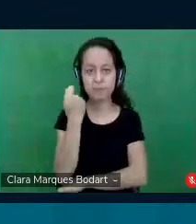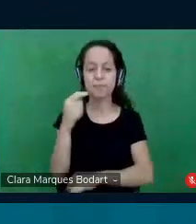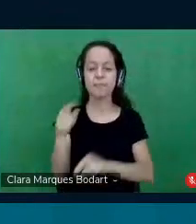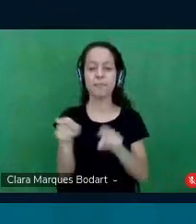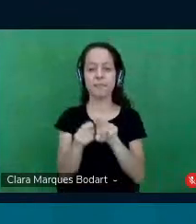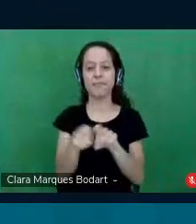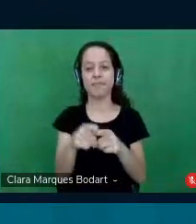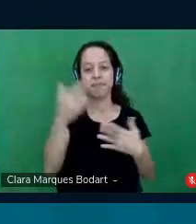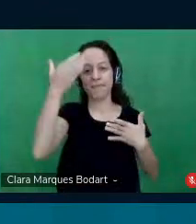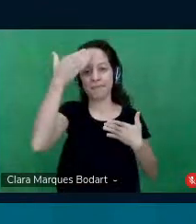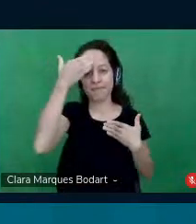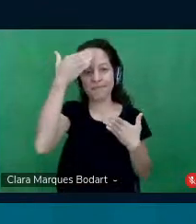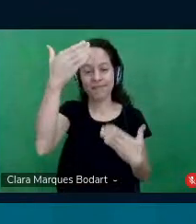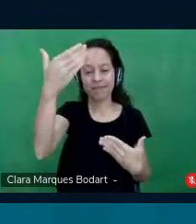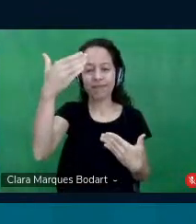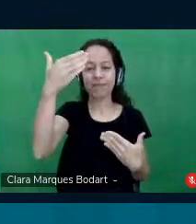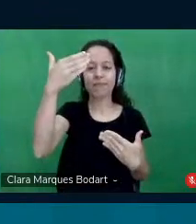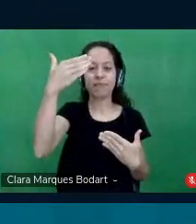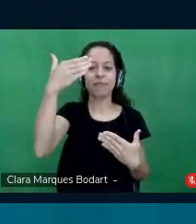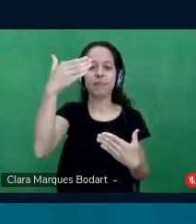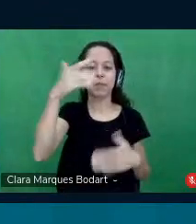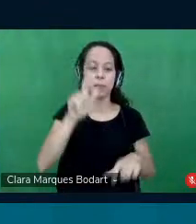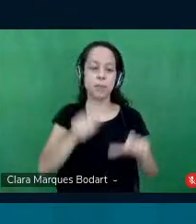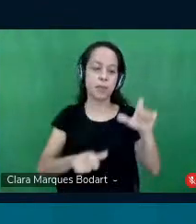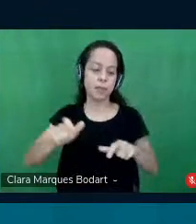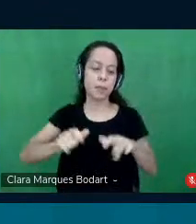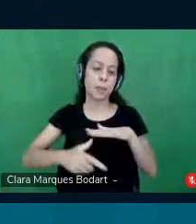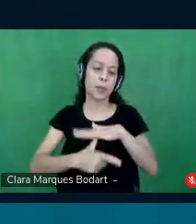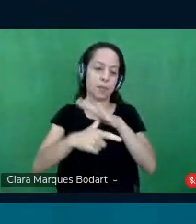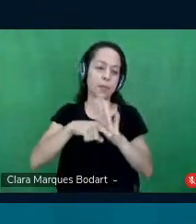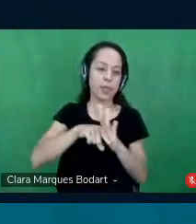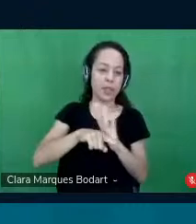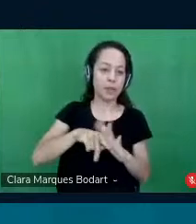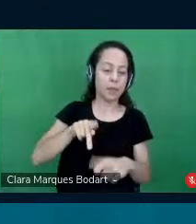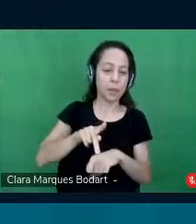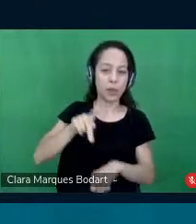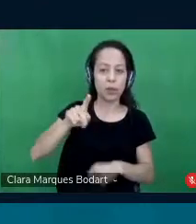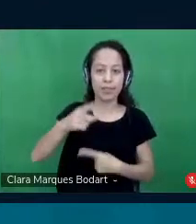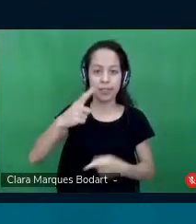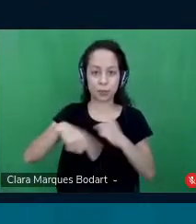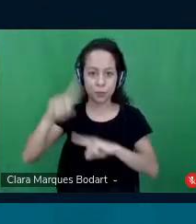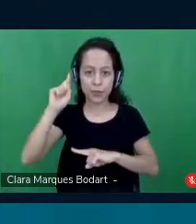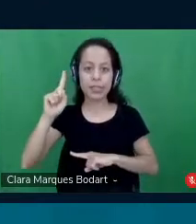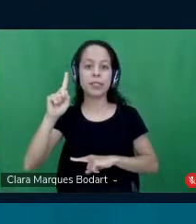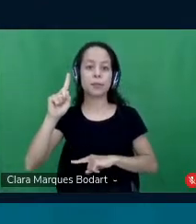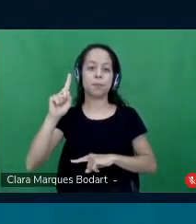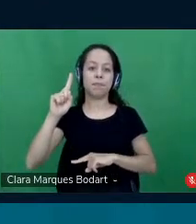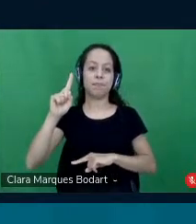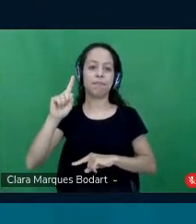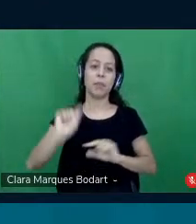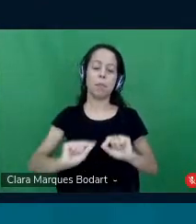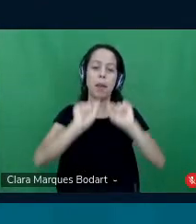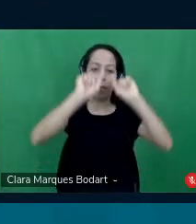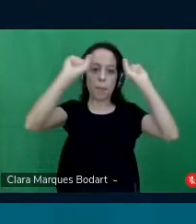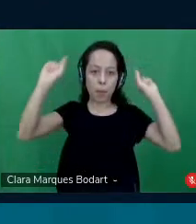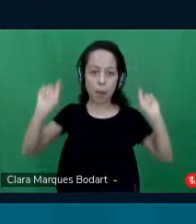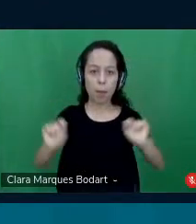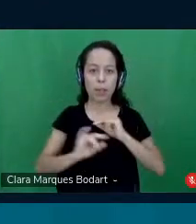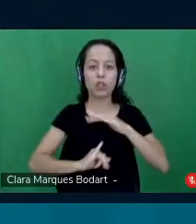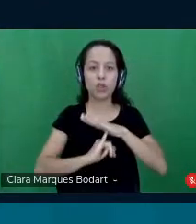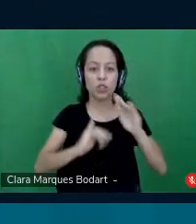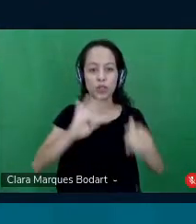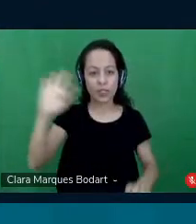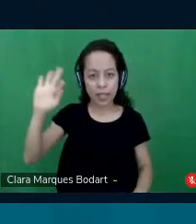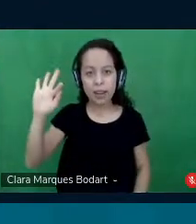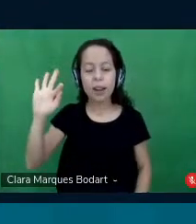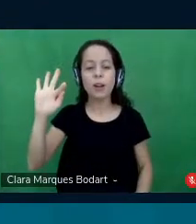Agradecer também aos meus colegas pró-reitores de pesquisa, de pós-graduação e inovação, que têm trabalhado pelos programas de